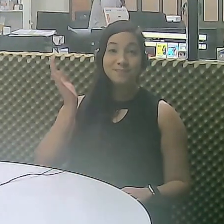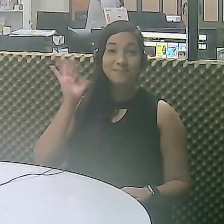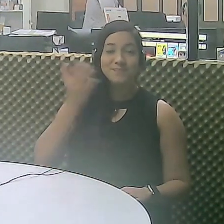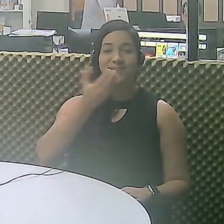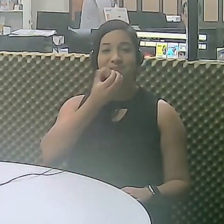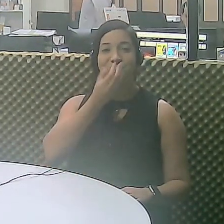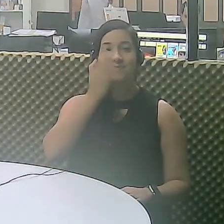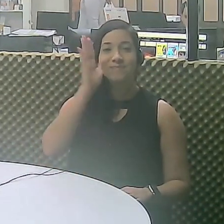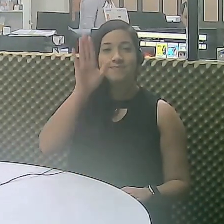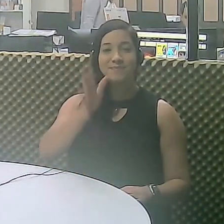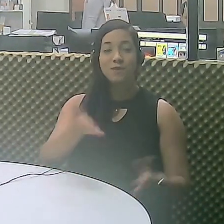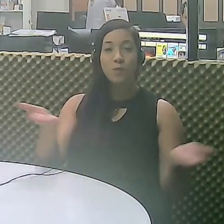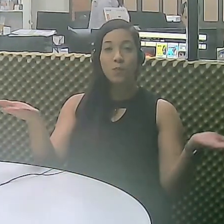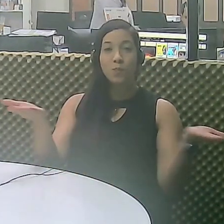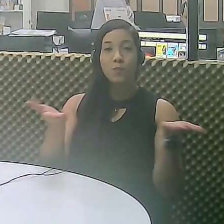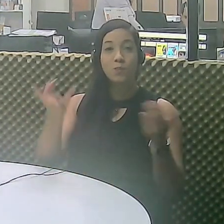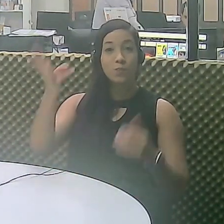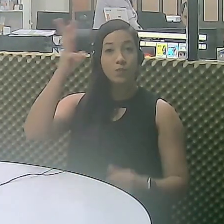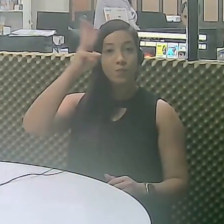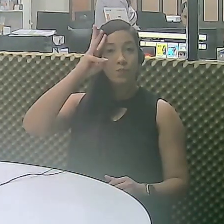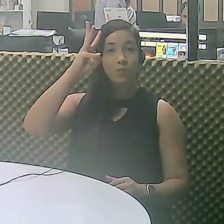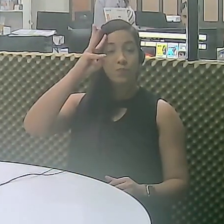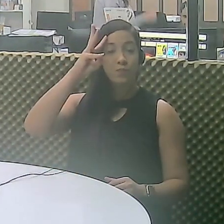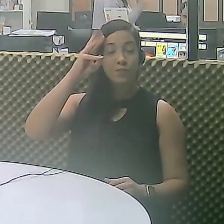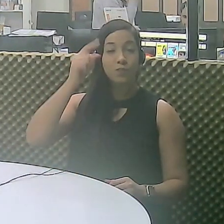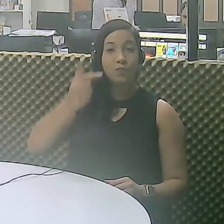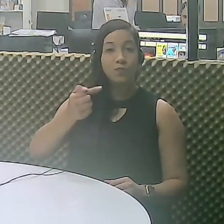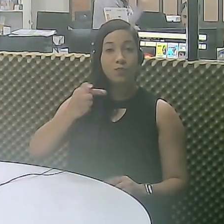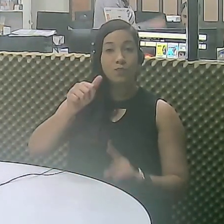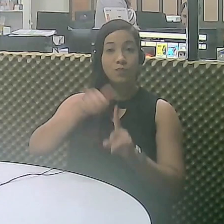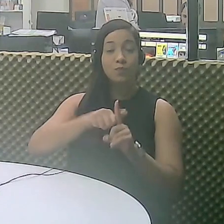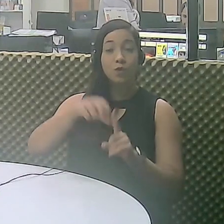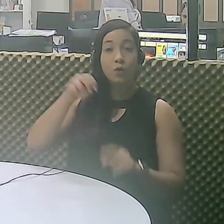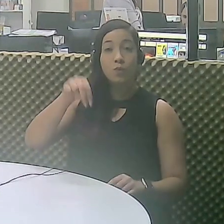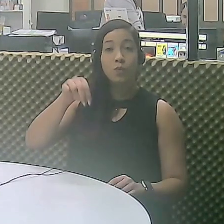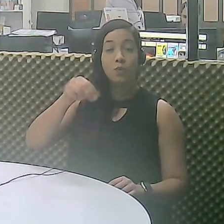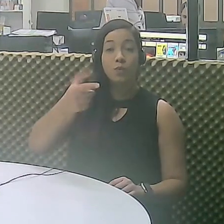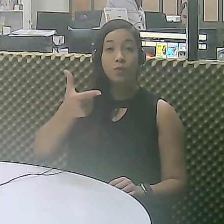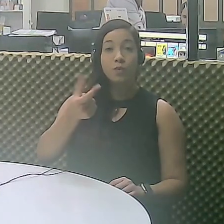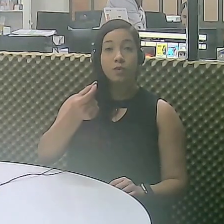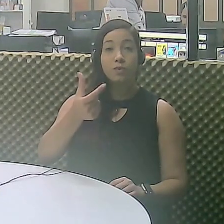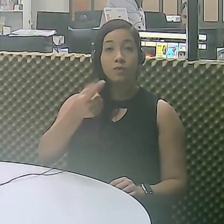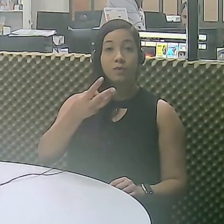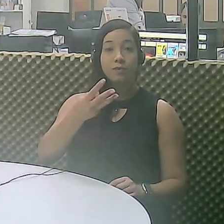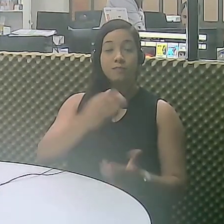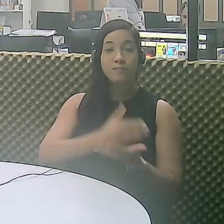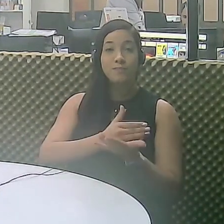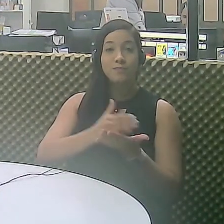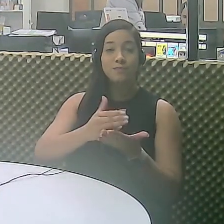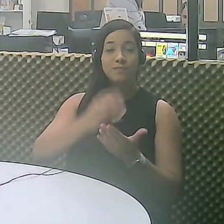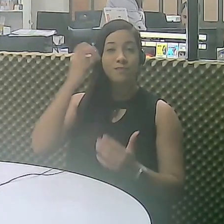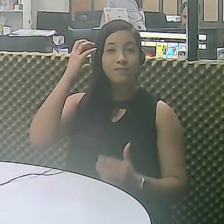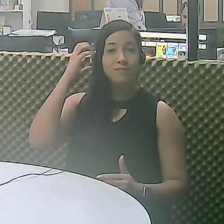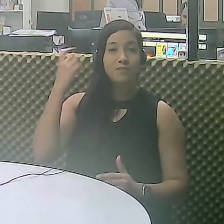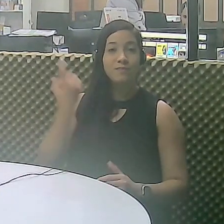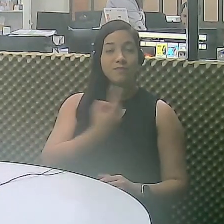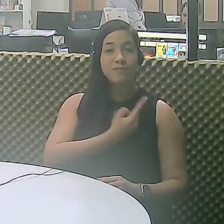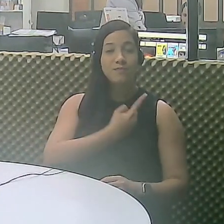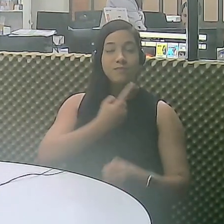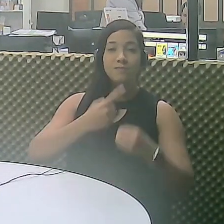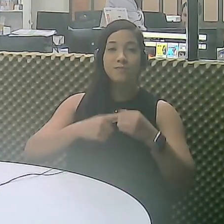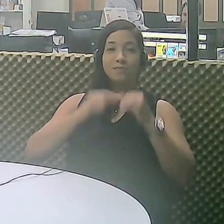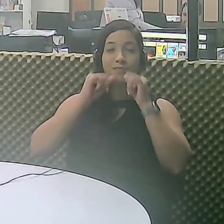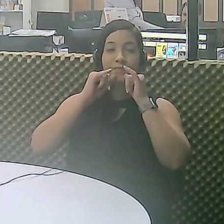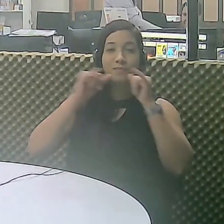Olá, boa tarde. Hoje é terça-feira, dia 7 de novembro de 2023. Está no ar a Rádio Nossa Cidade com